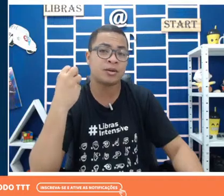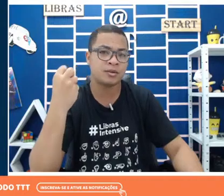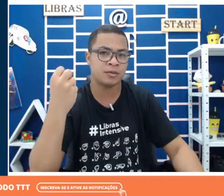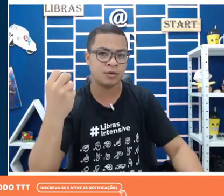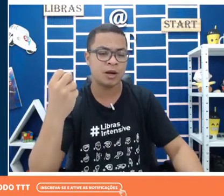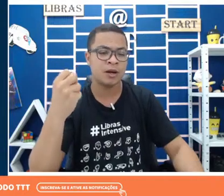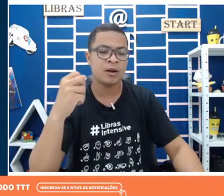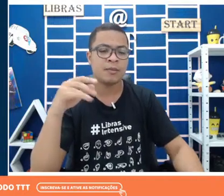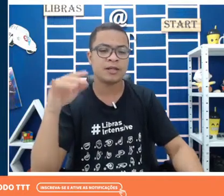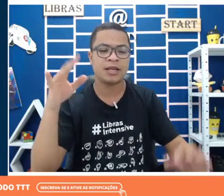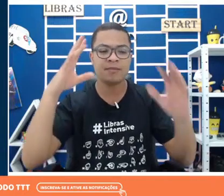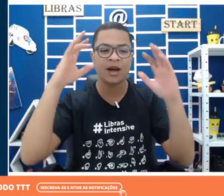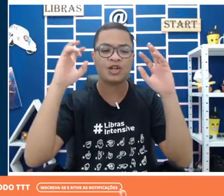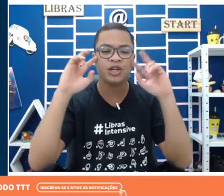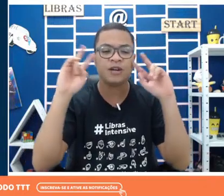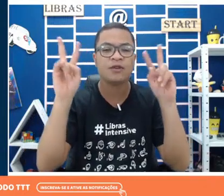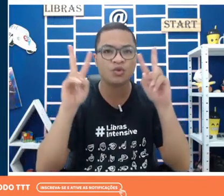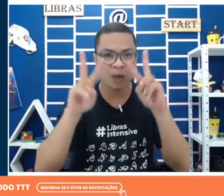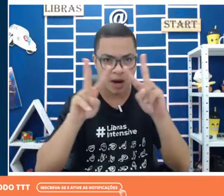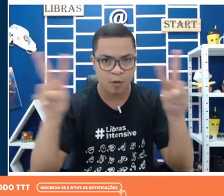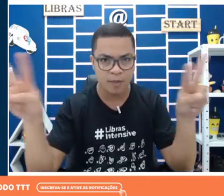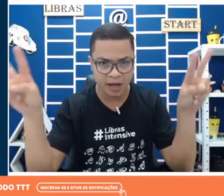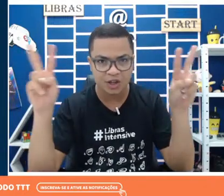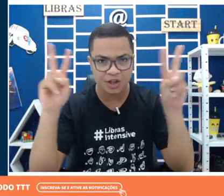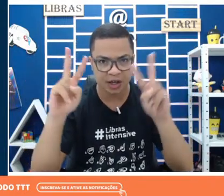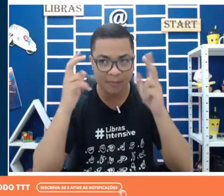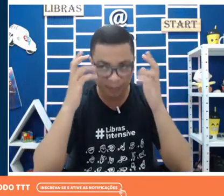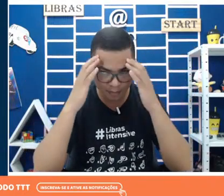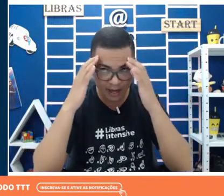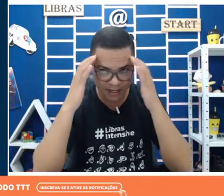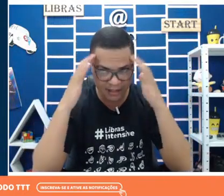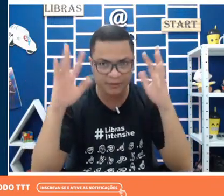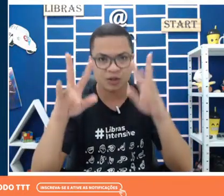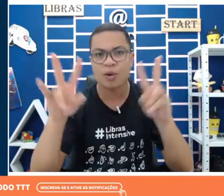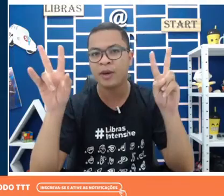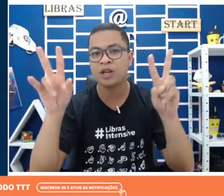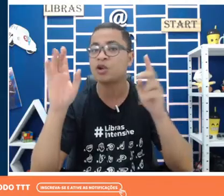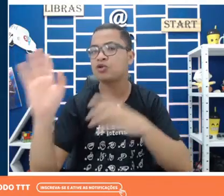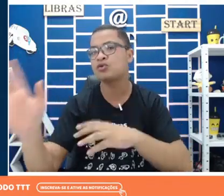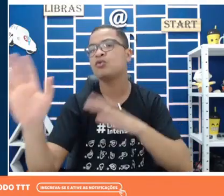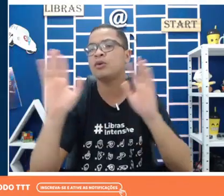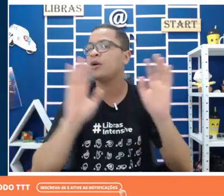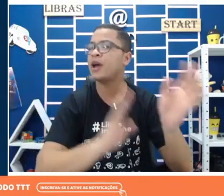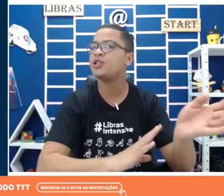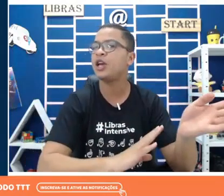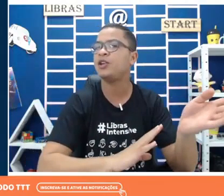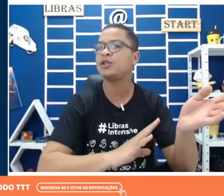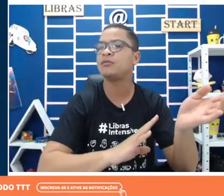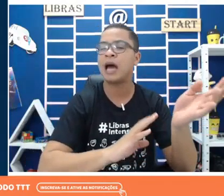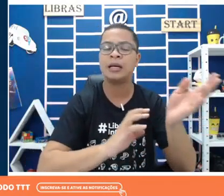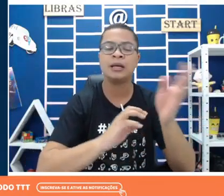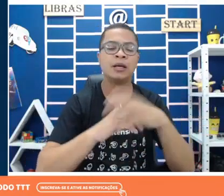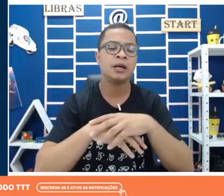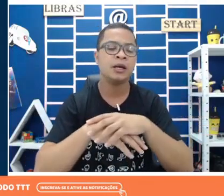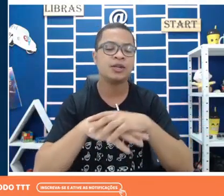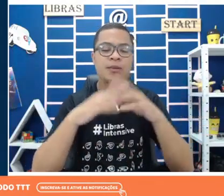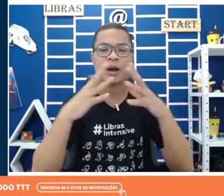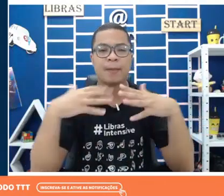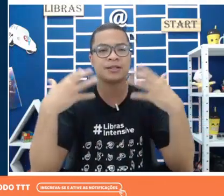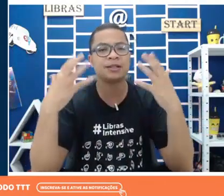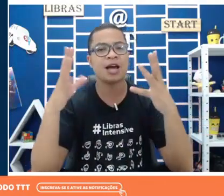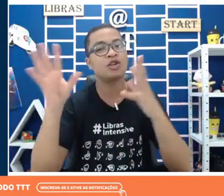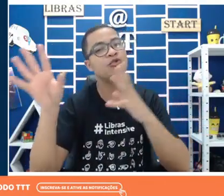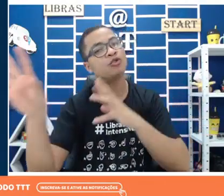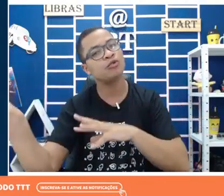chegar próximo. Mas quem imagina visualmente, quem pensa visualmente é o surdo, não é a gente, tá? Isso é